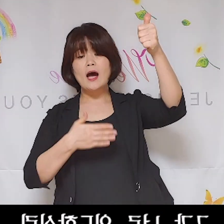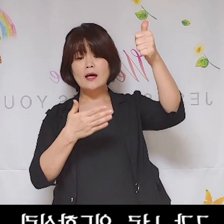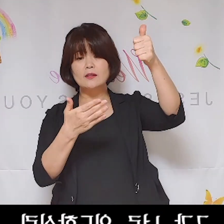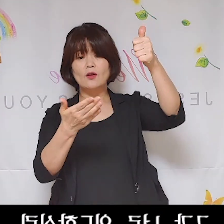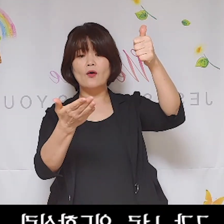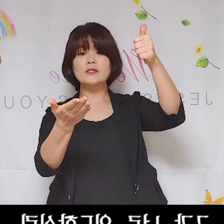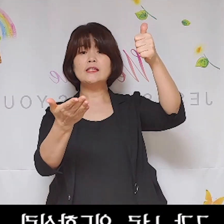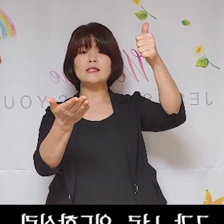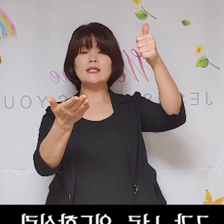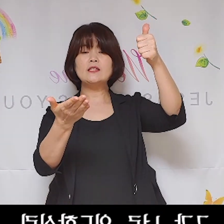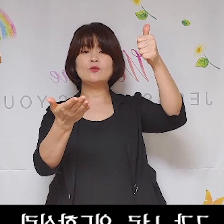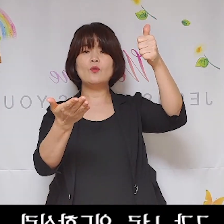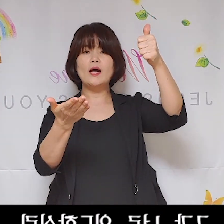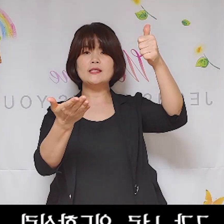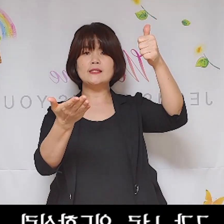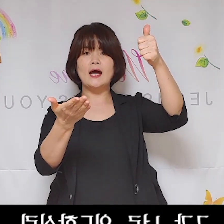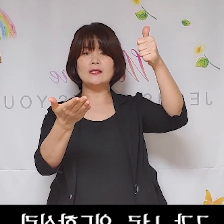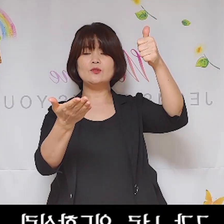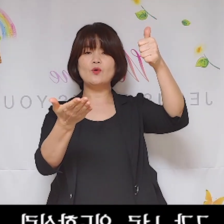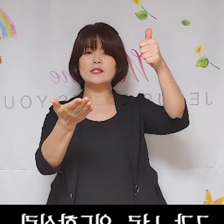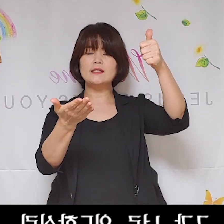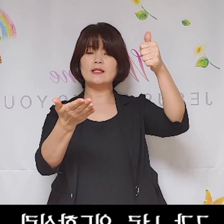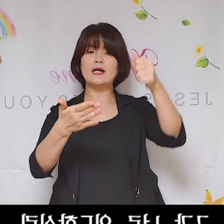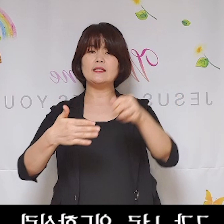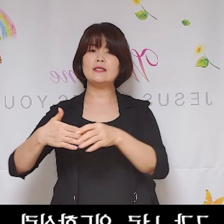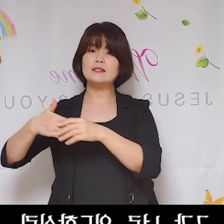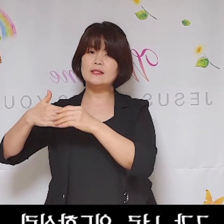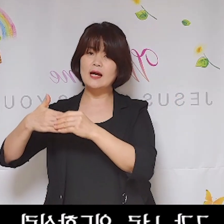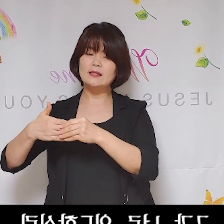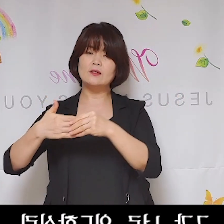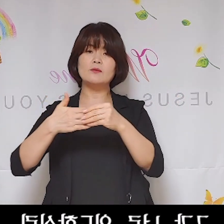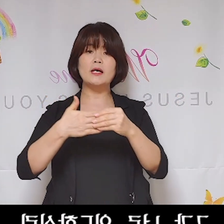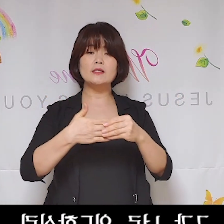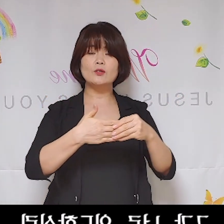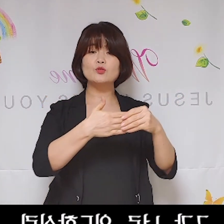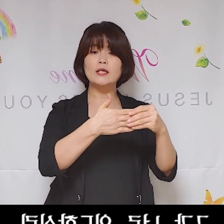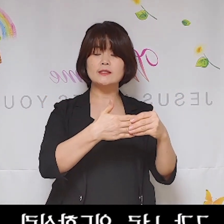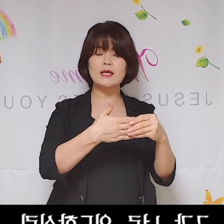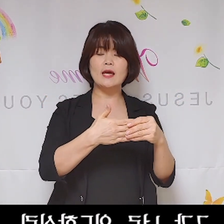주가 너를 인도하시다다 이끌다 이걸만 하셔도 되는데